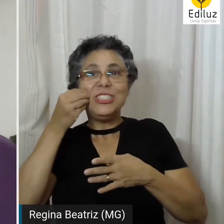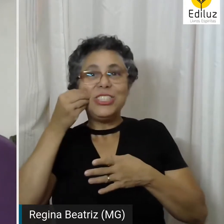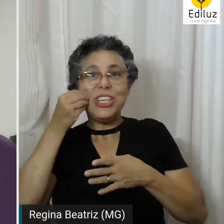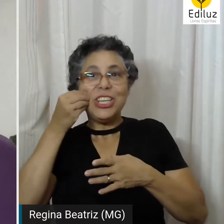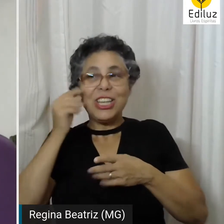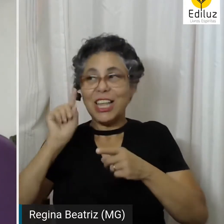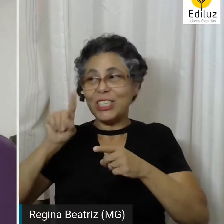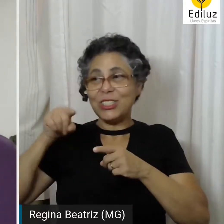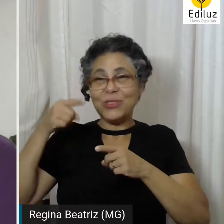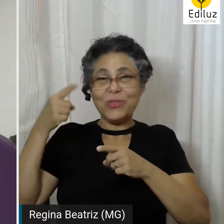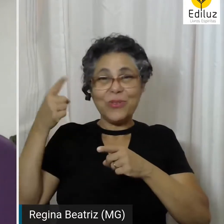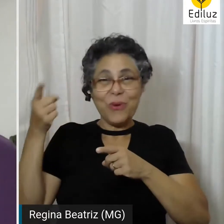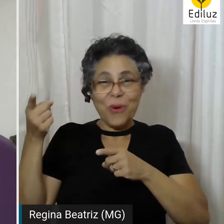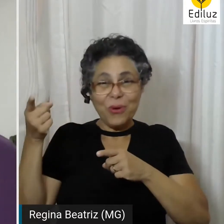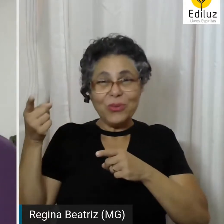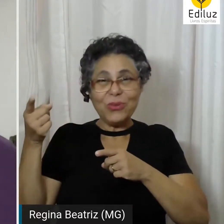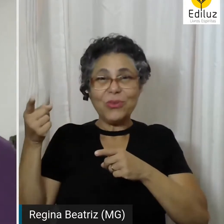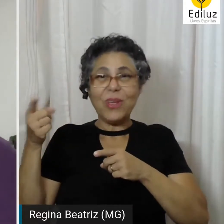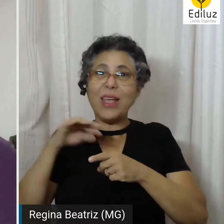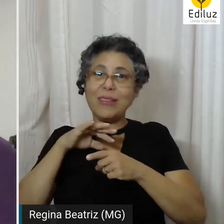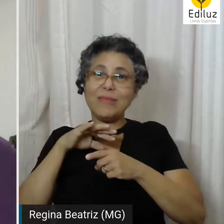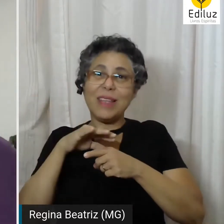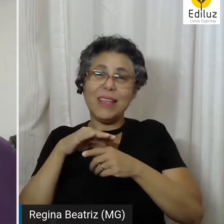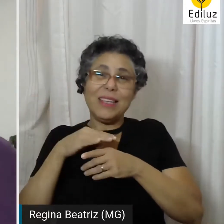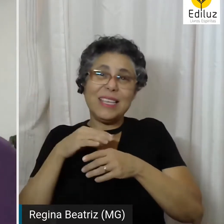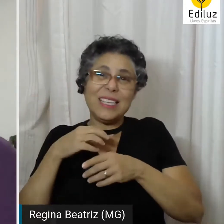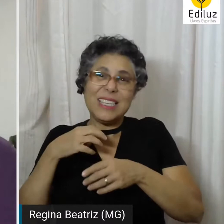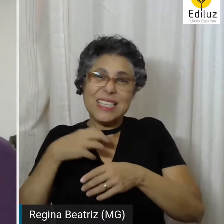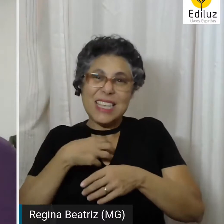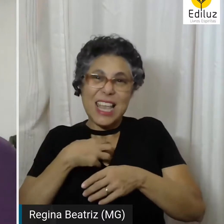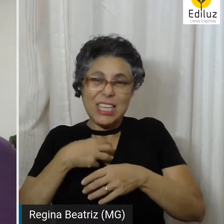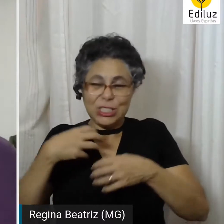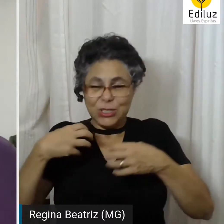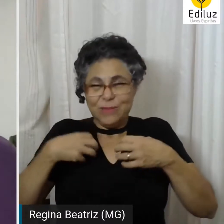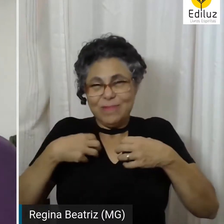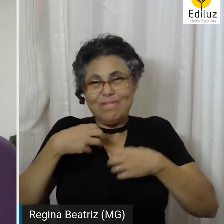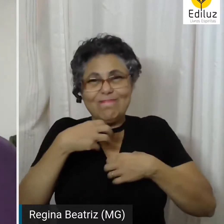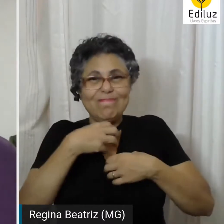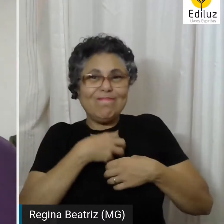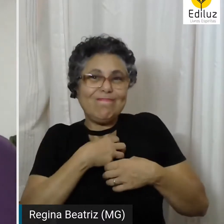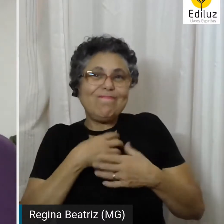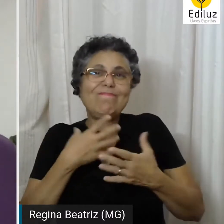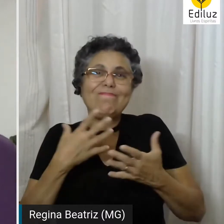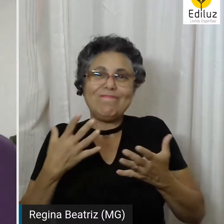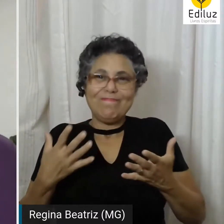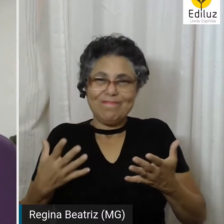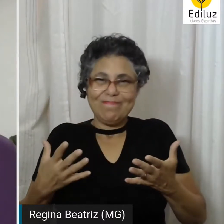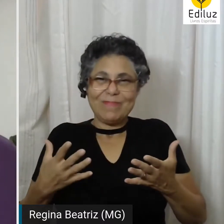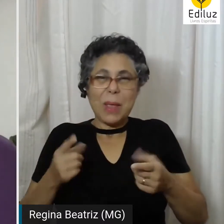ferida. Na medida em que mostro a minha caridade e a minha assistência, mostro também